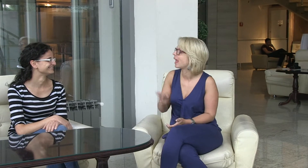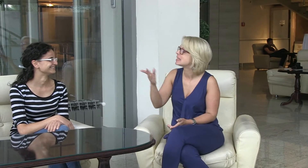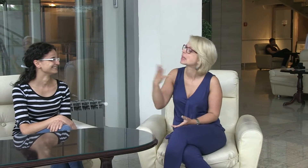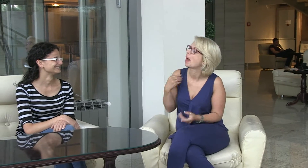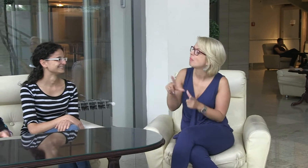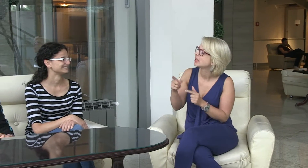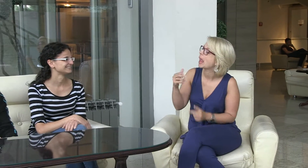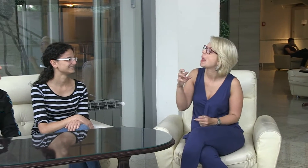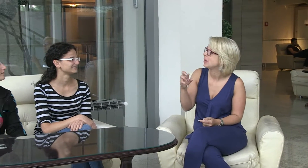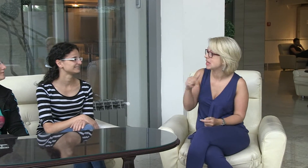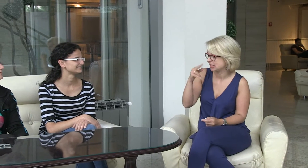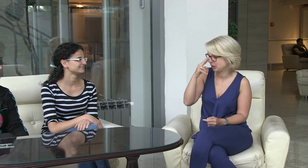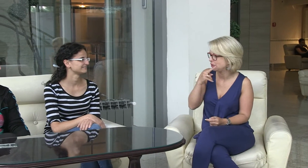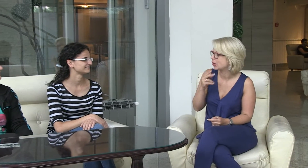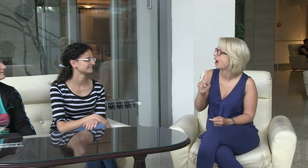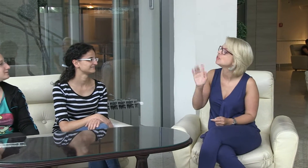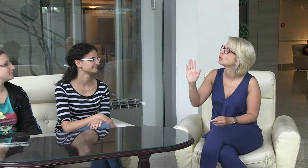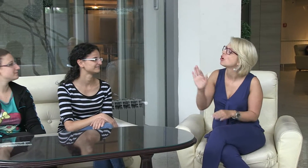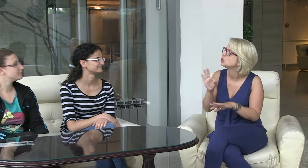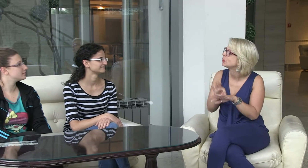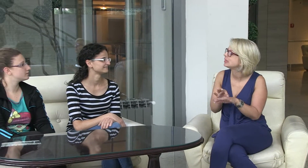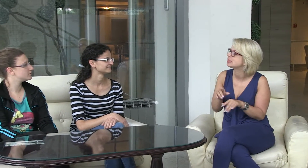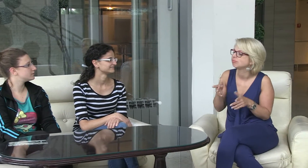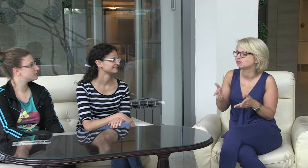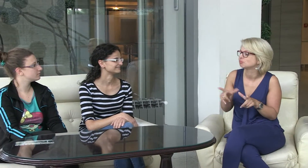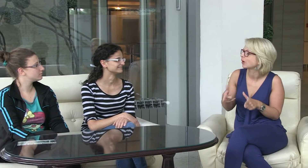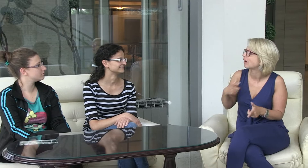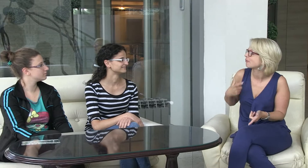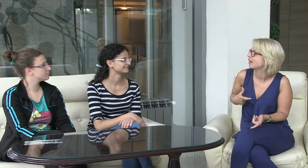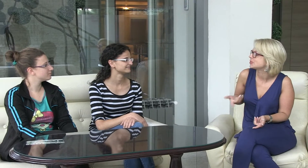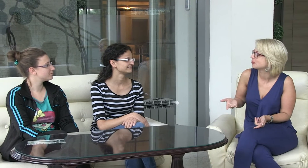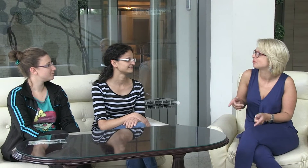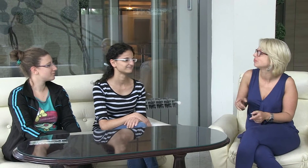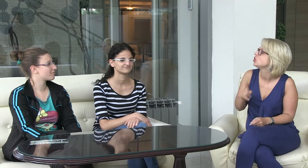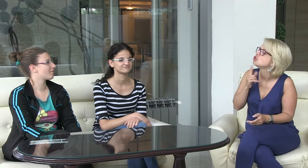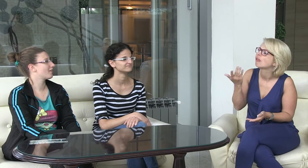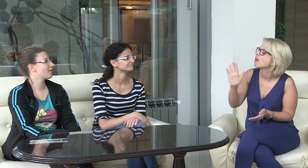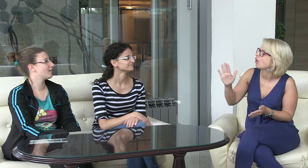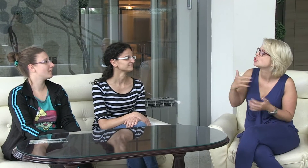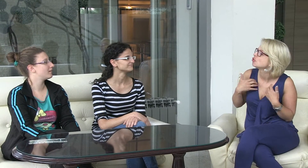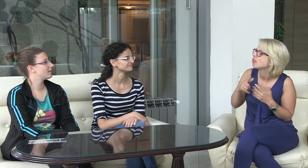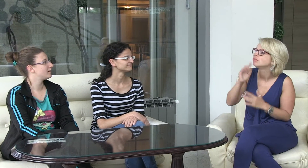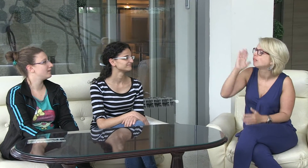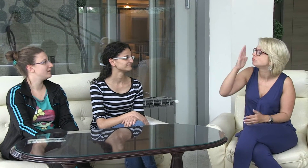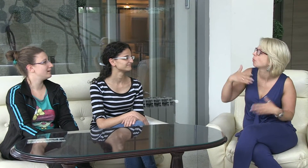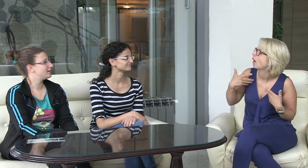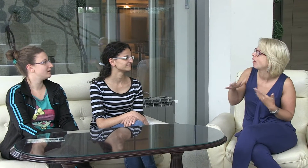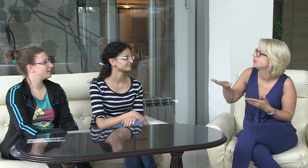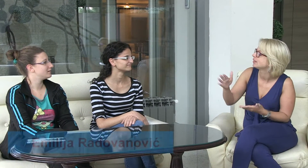želim da ostvarite svoje želje. Emilija, vi ste iz Niša. Kakvi su vaši utisci o ovoj radionici